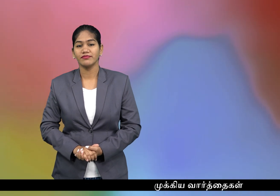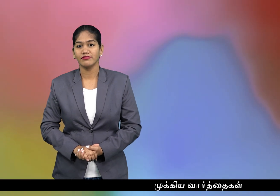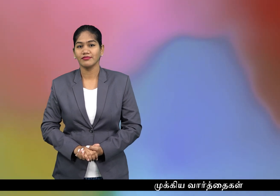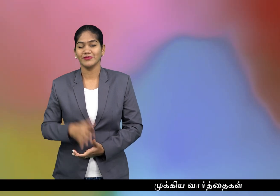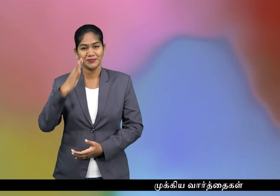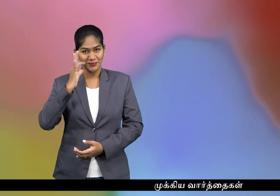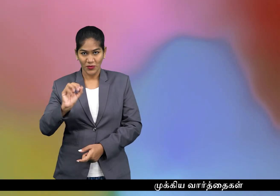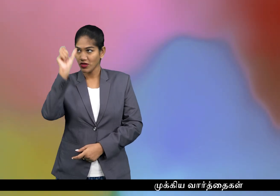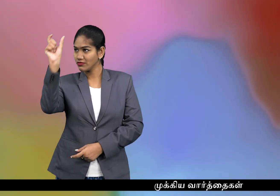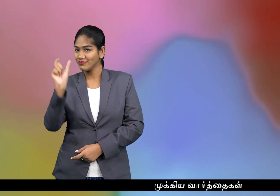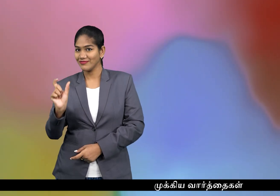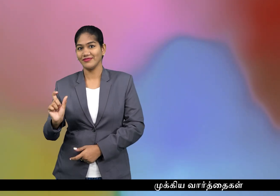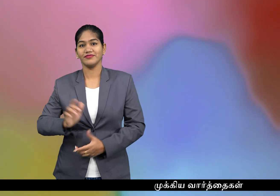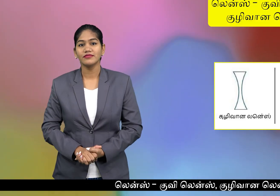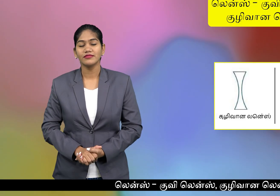முக்கிய வார்த்தைகள்: வில்லை,